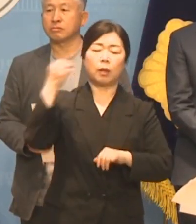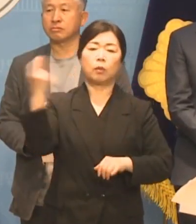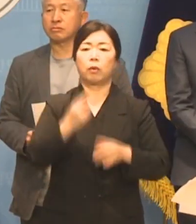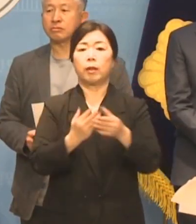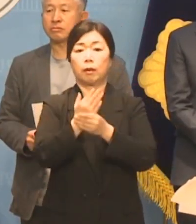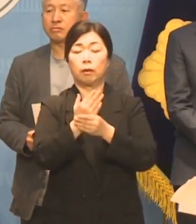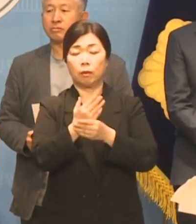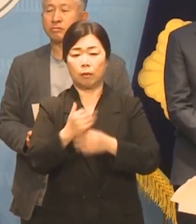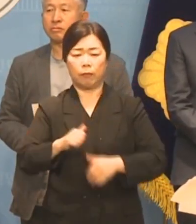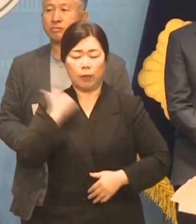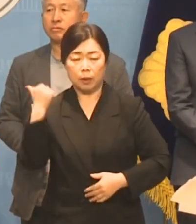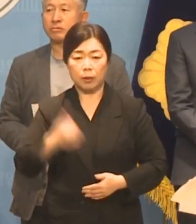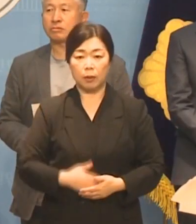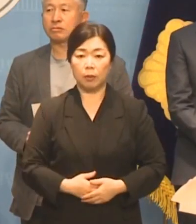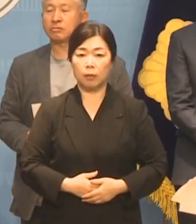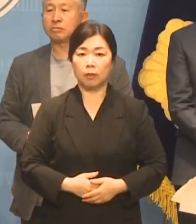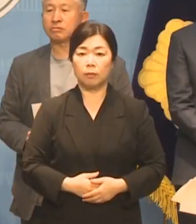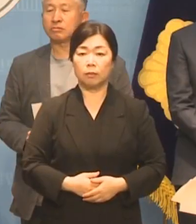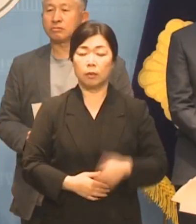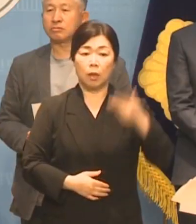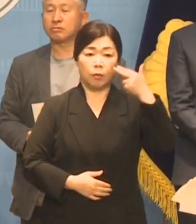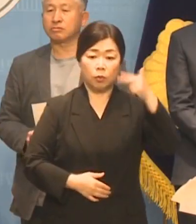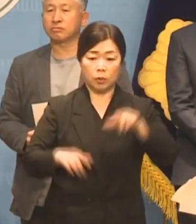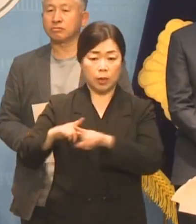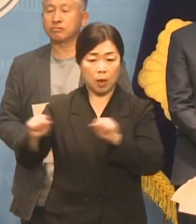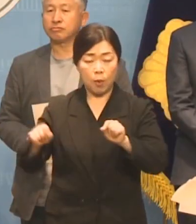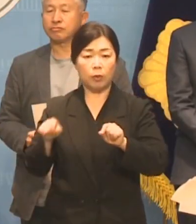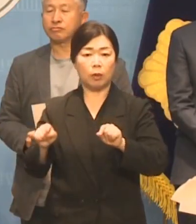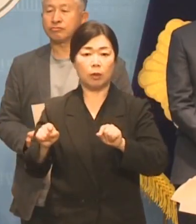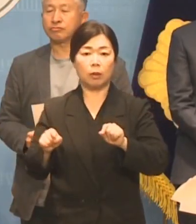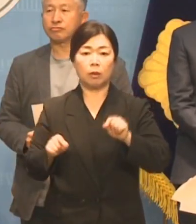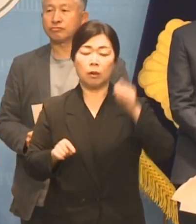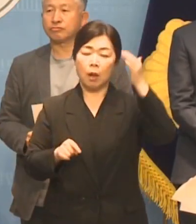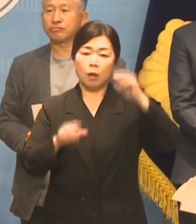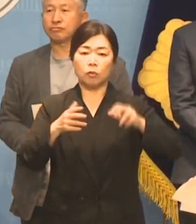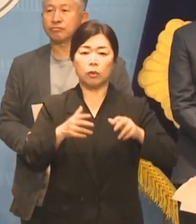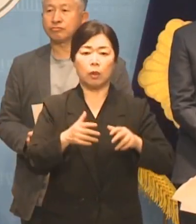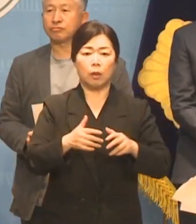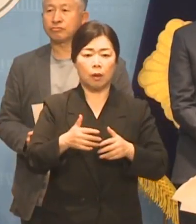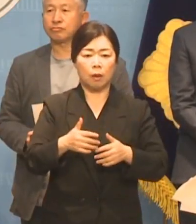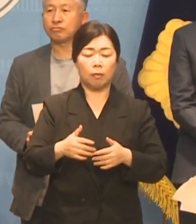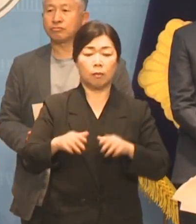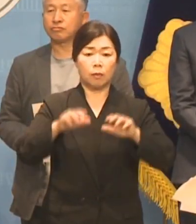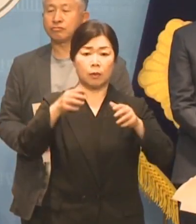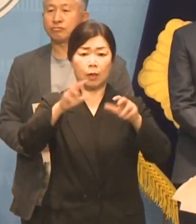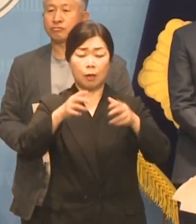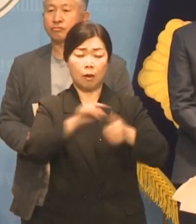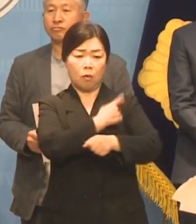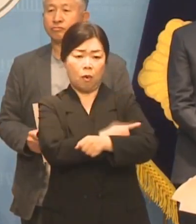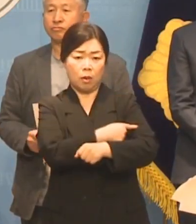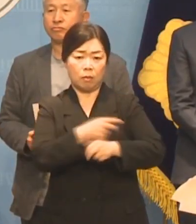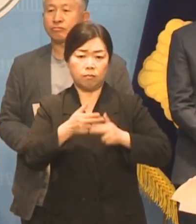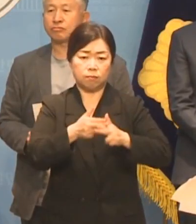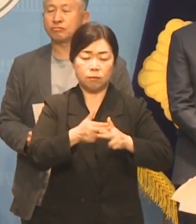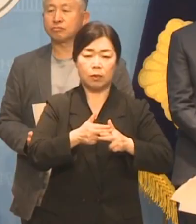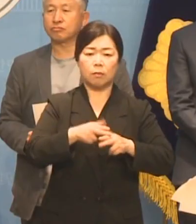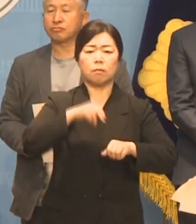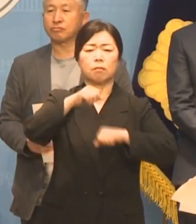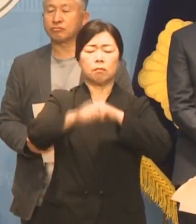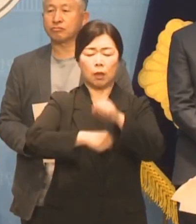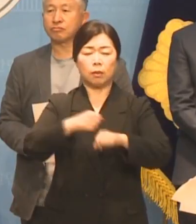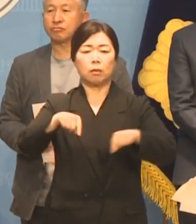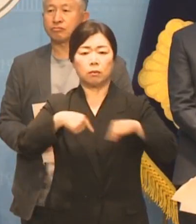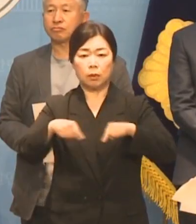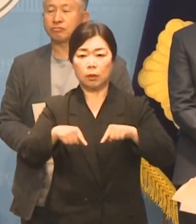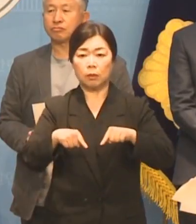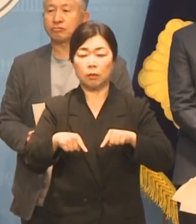섰습니다. 120년 전 미국과 일본은 우리 민족의 운명을 서명 한